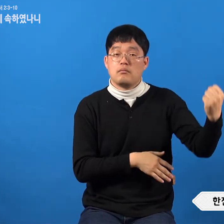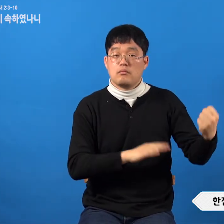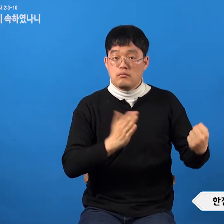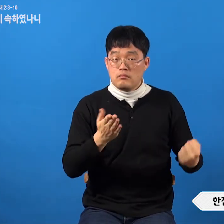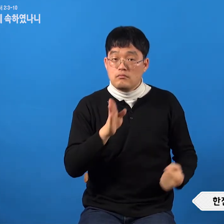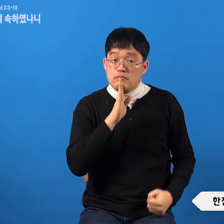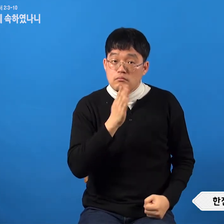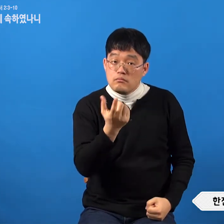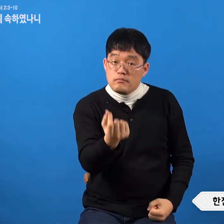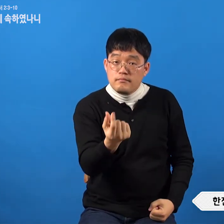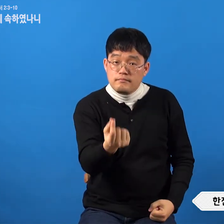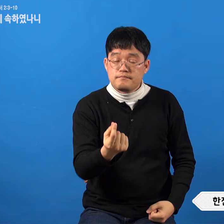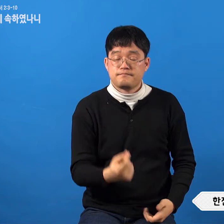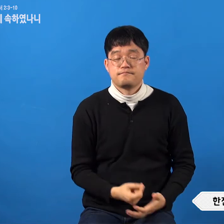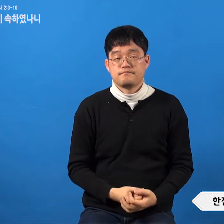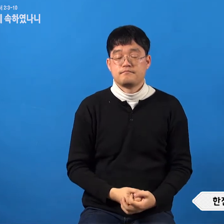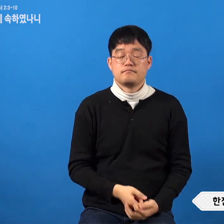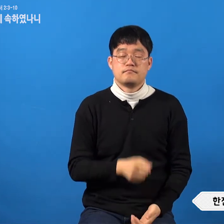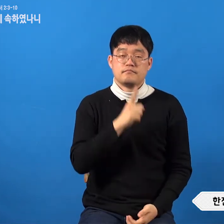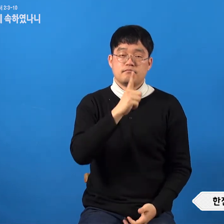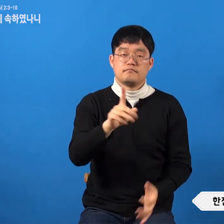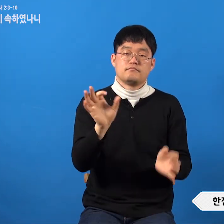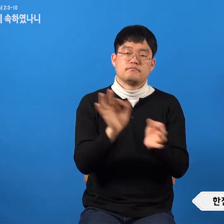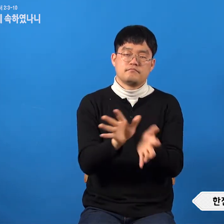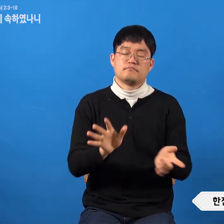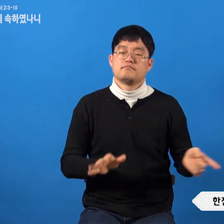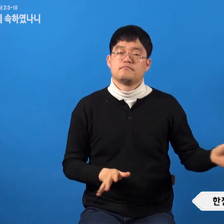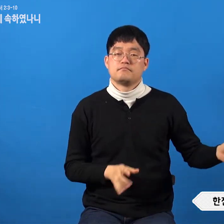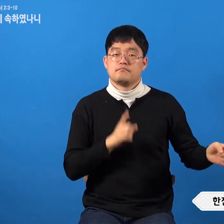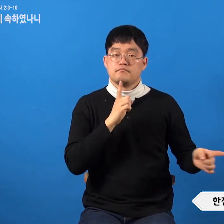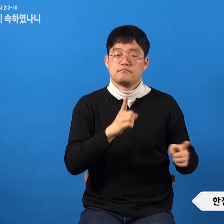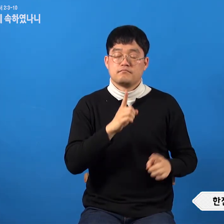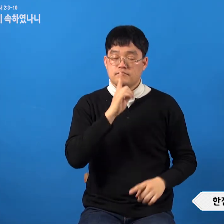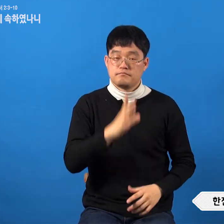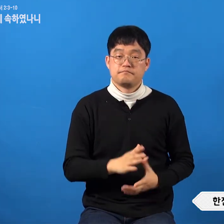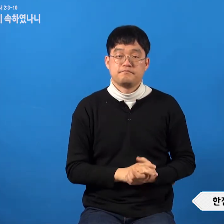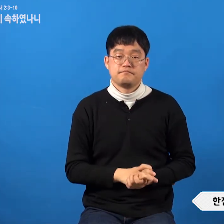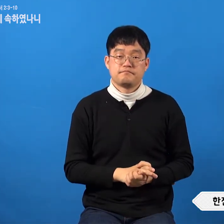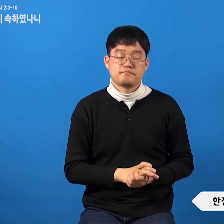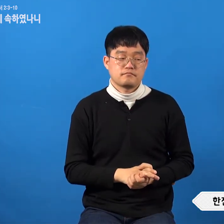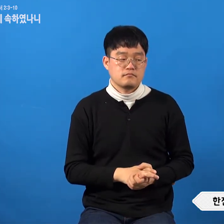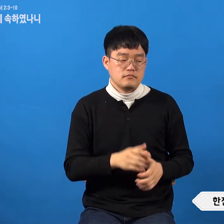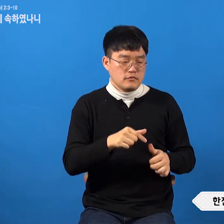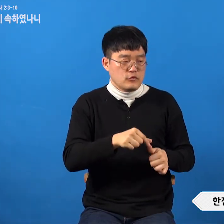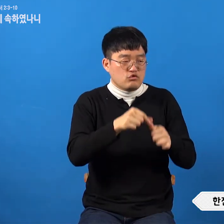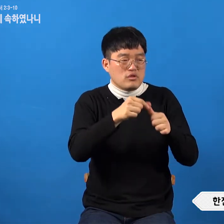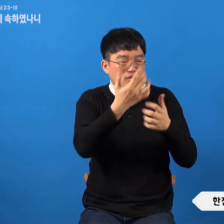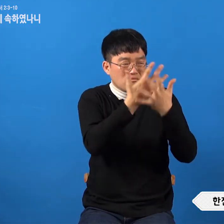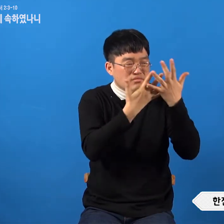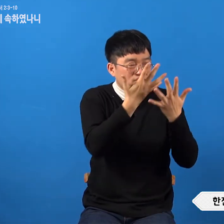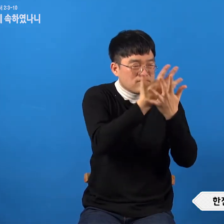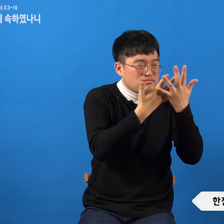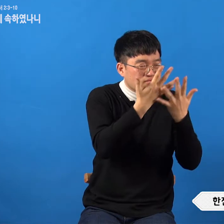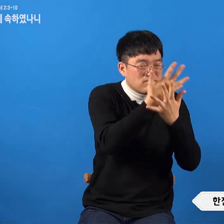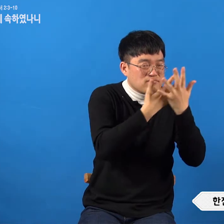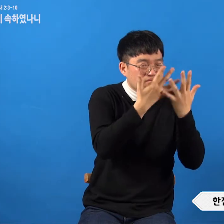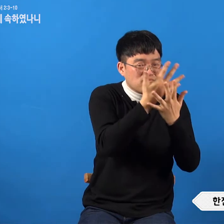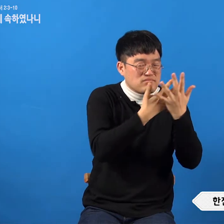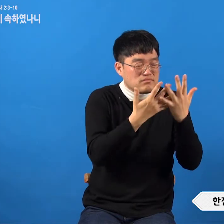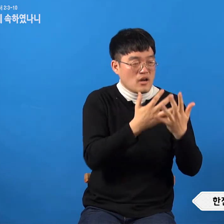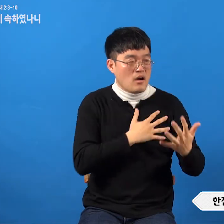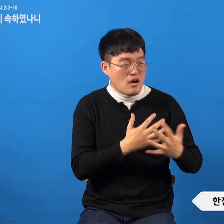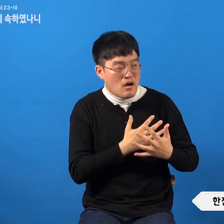주도권이 인간에게 있게 됩니다. 그러면 구원이라는 것이 너무나도 불투명한 것이 됩니다.